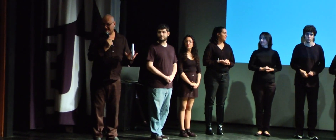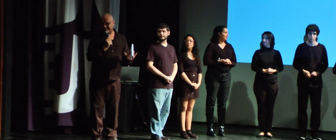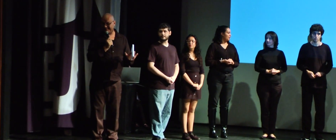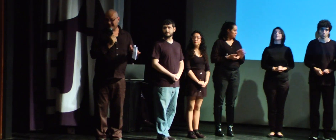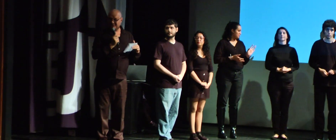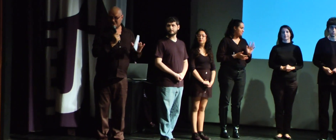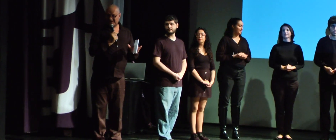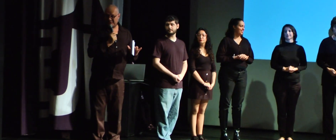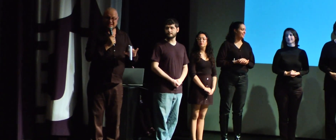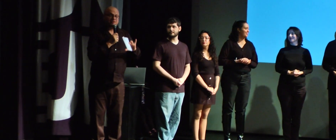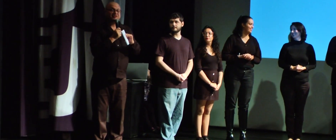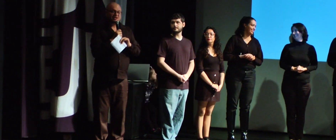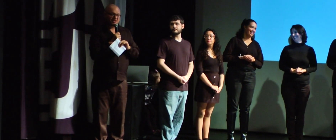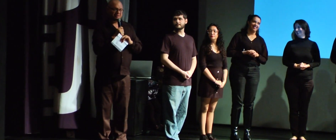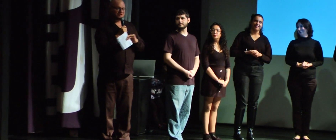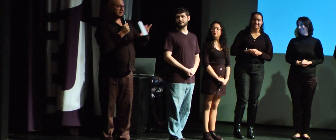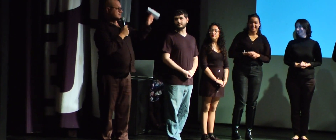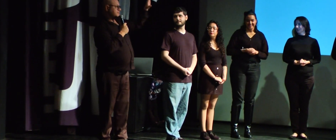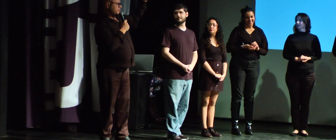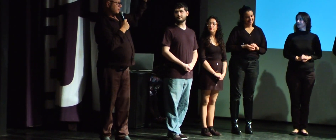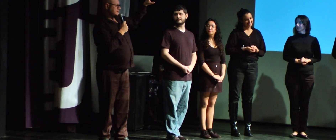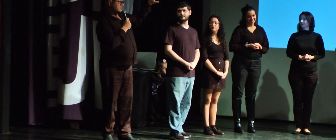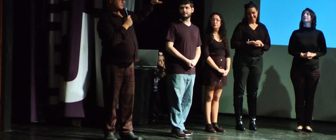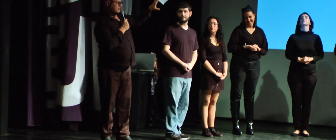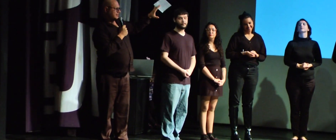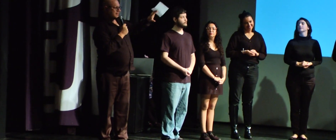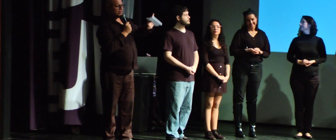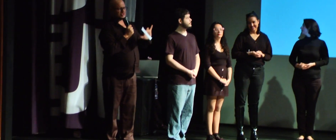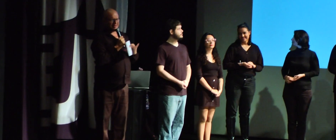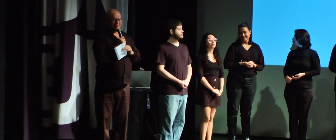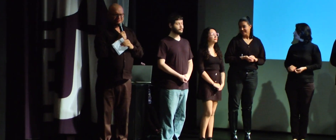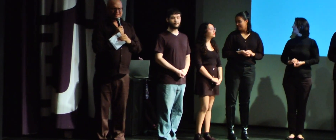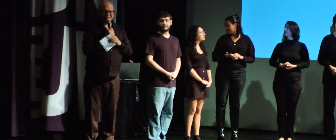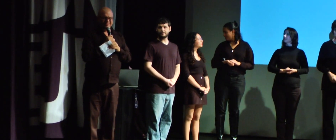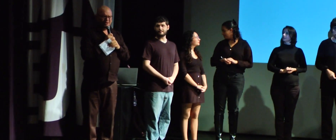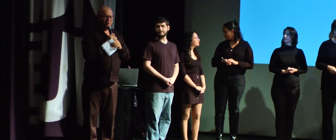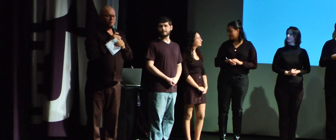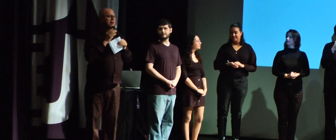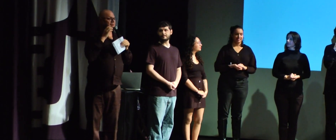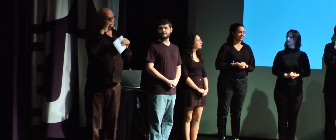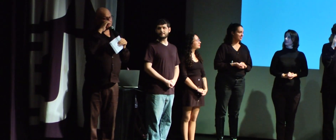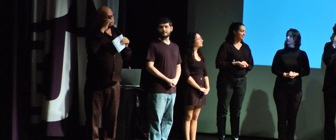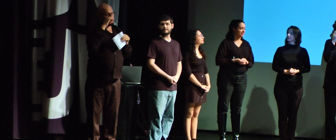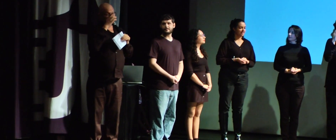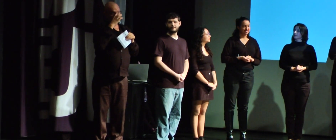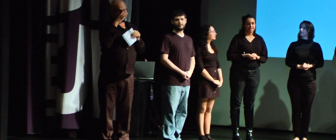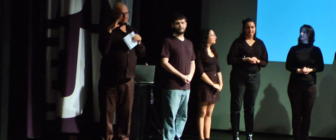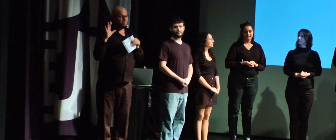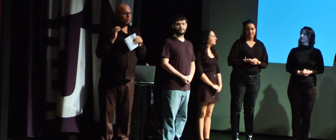pratica, joga fora. Então fica a dica para vocês. Memoriza esses sinais aí, é o que já dá para fazer uma grande coisa, né? Bater um bom